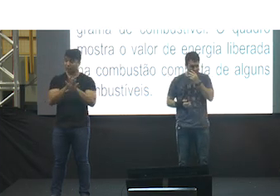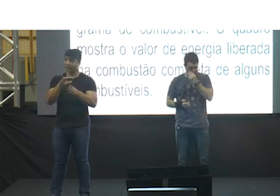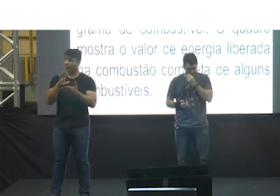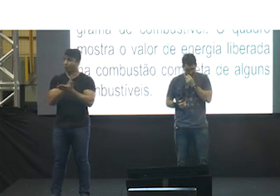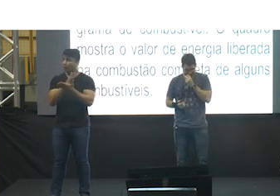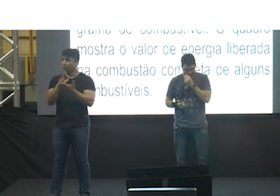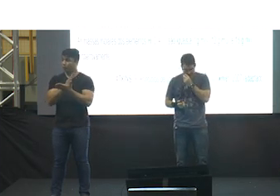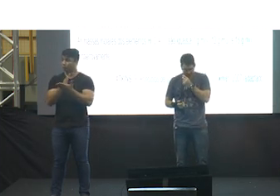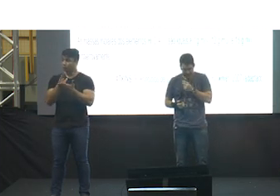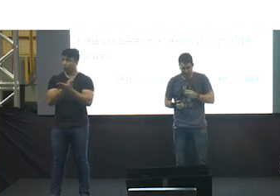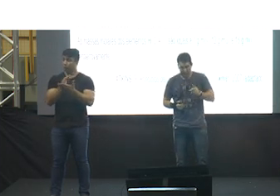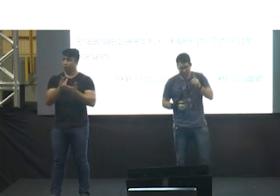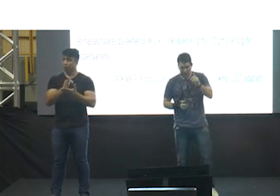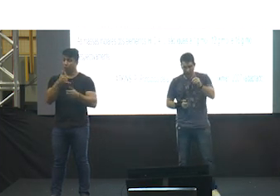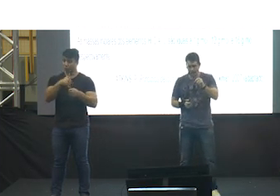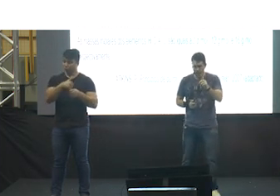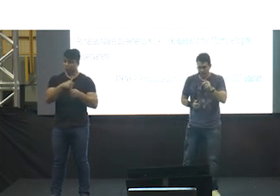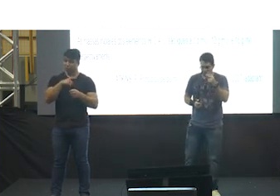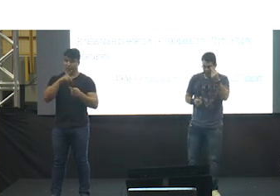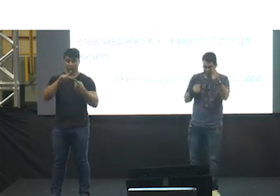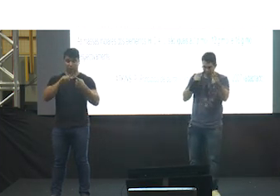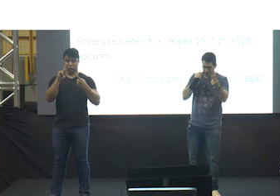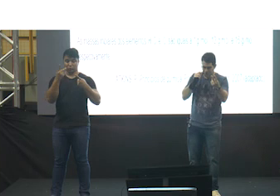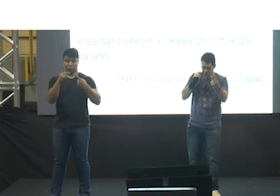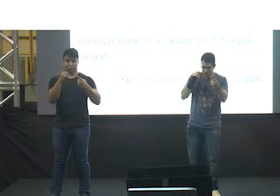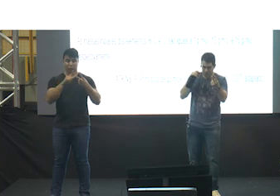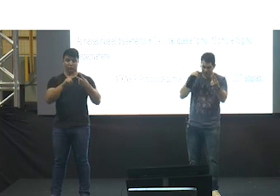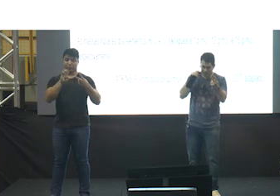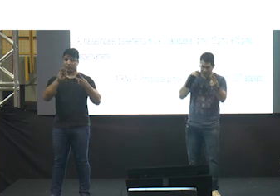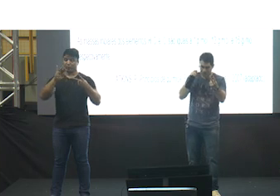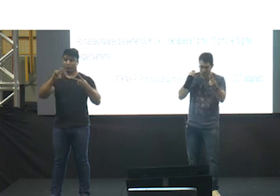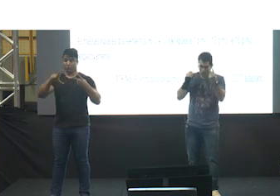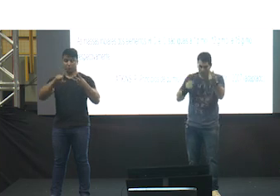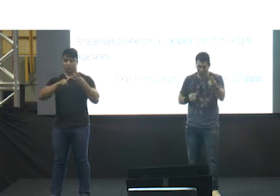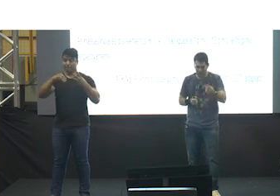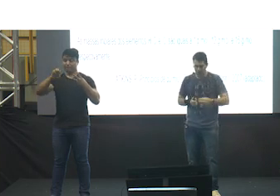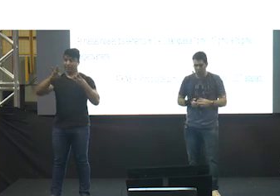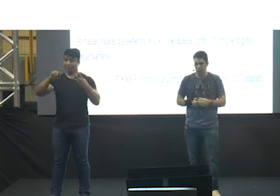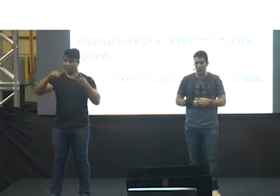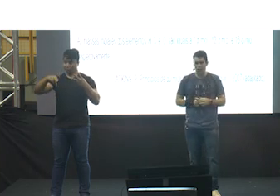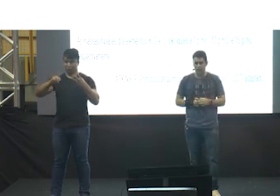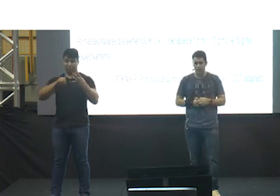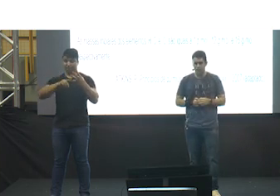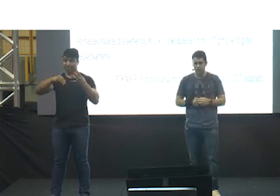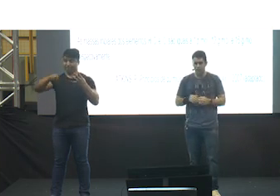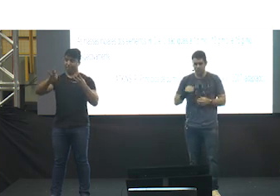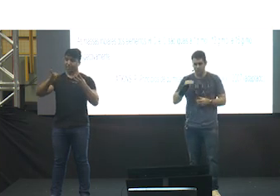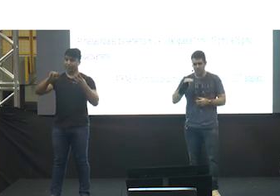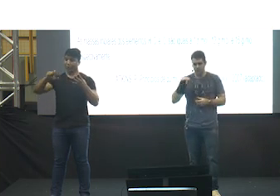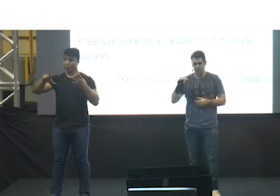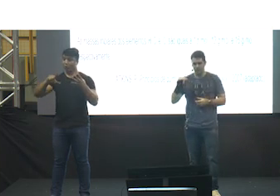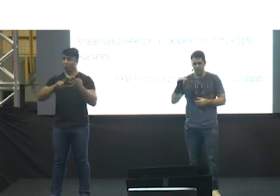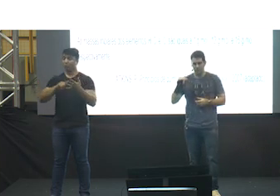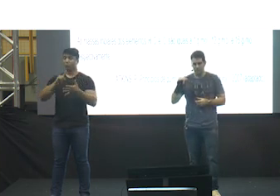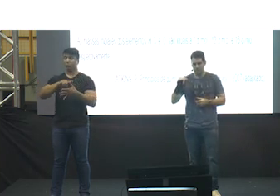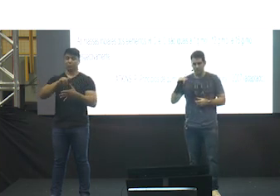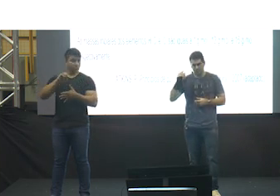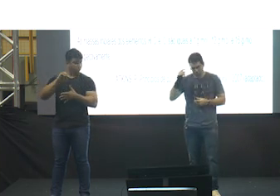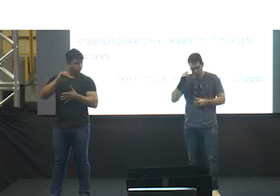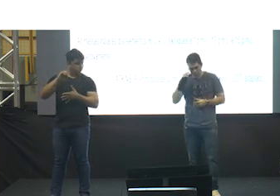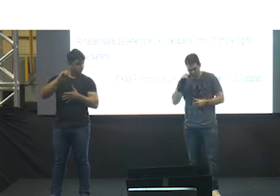alguns combustíveis: hidrogênio, etanol, metano, metanol e octano.